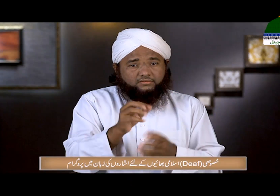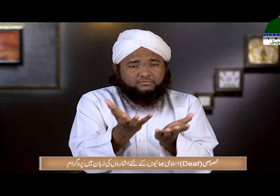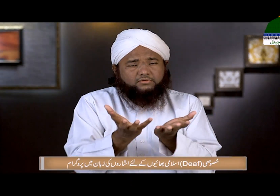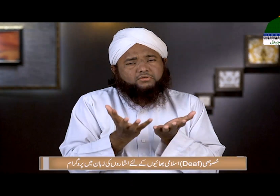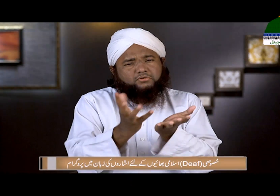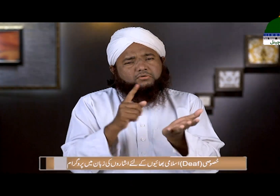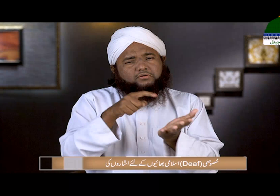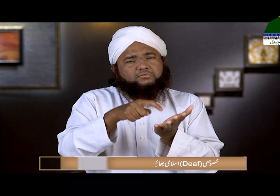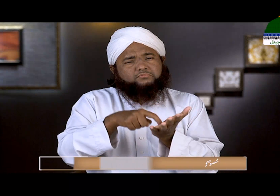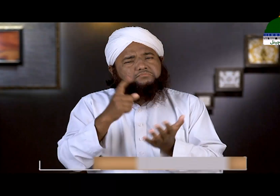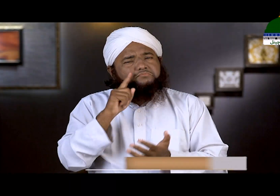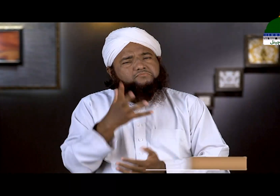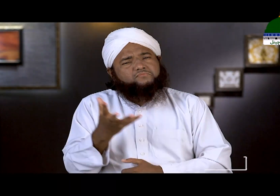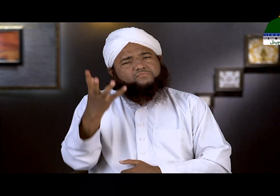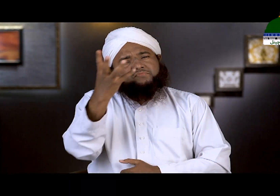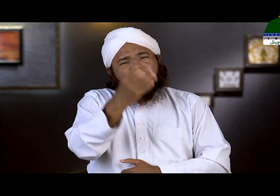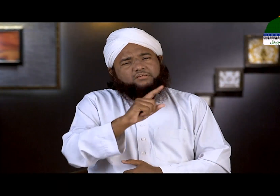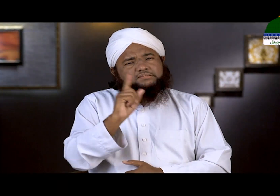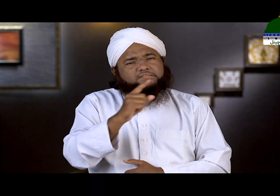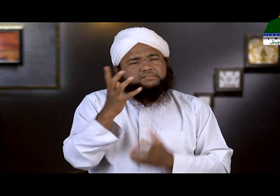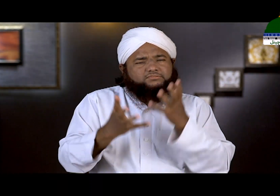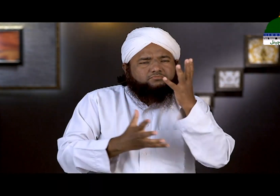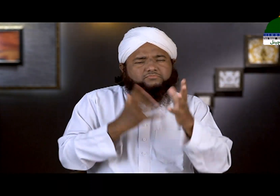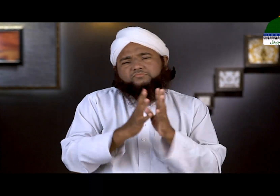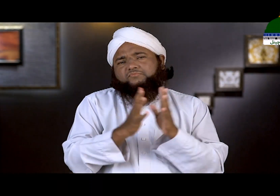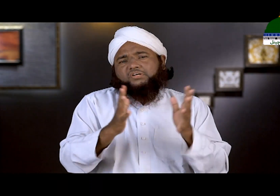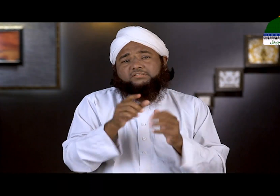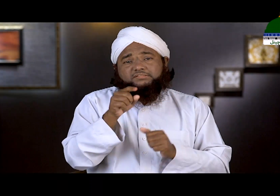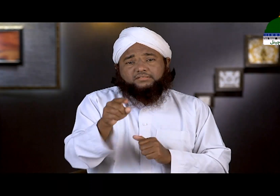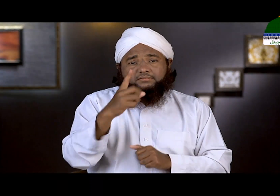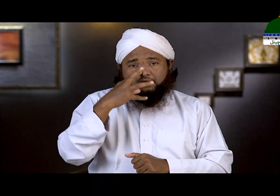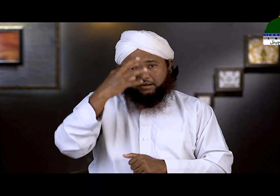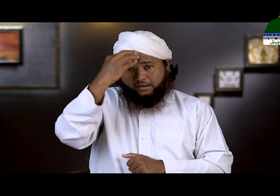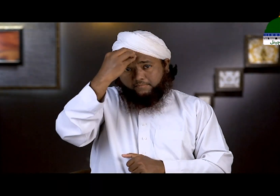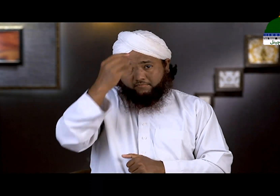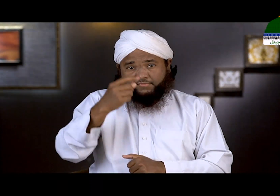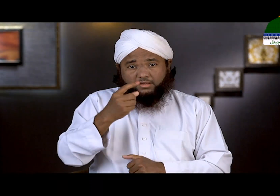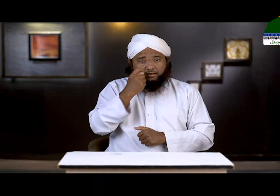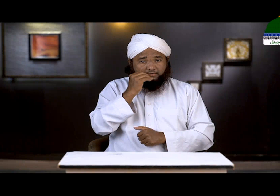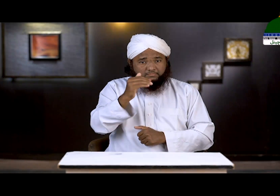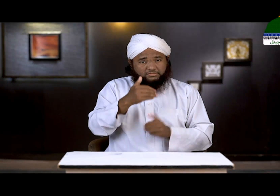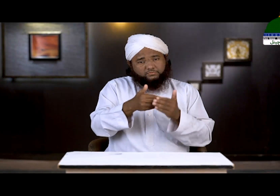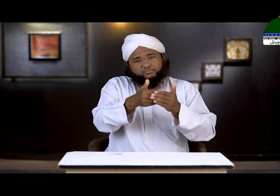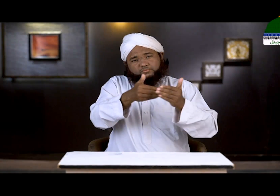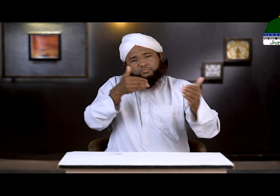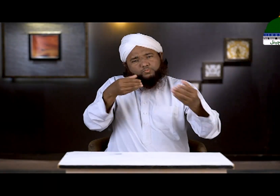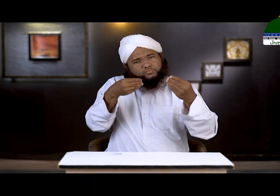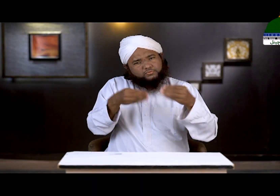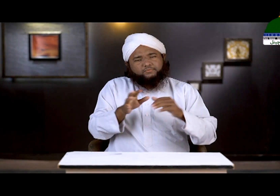وہ قیامت کا منظر، وہ ہولناک دن جب ہر ایک کو بس اپنی اپنی ہی پڑی ہوگی۔ سگی ماں بھی اولاد سے